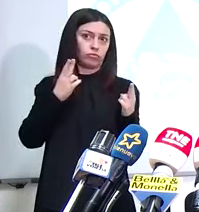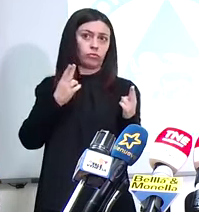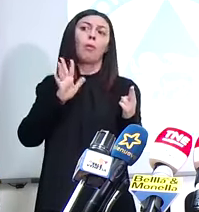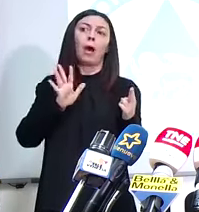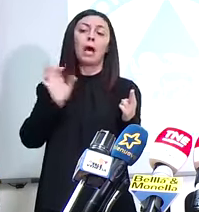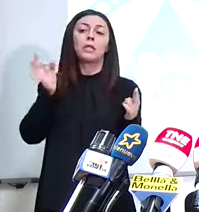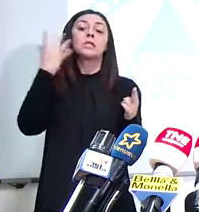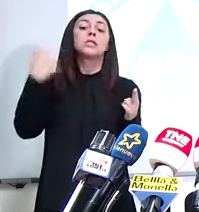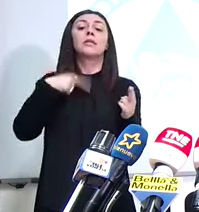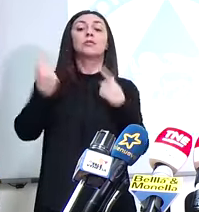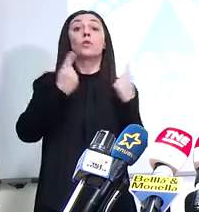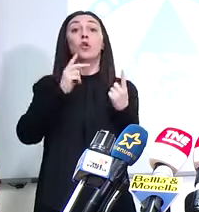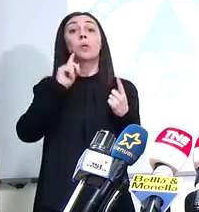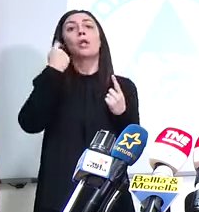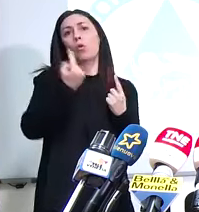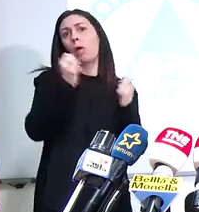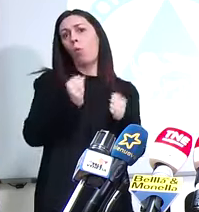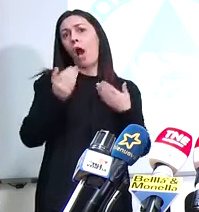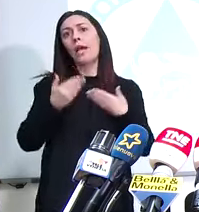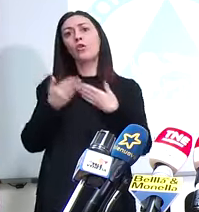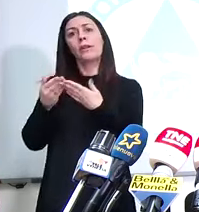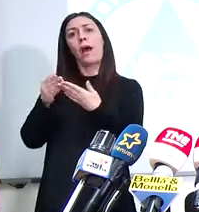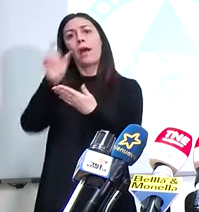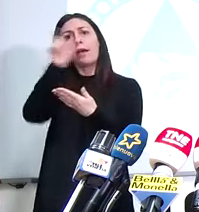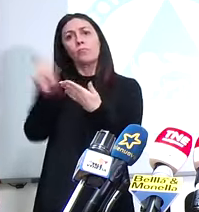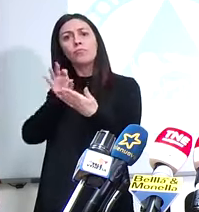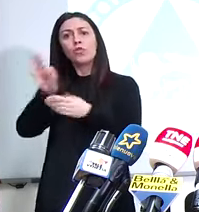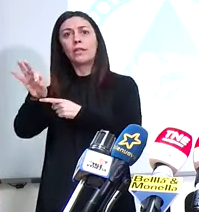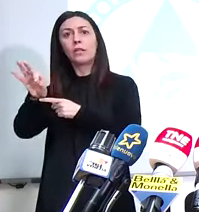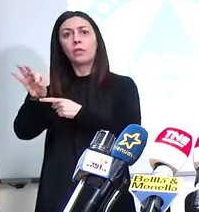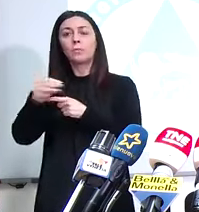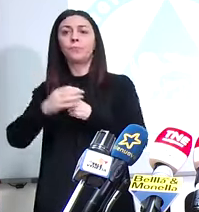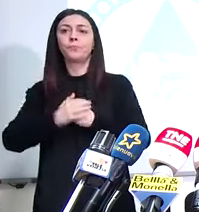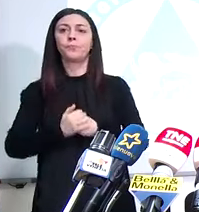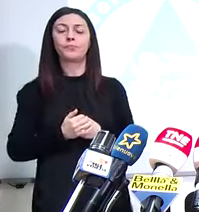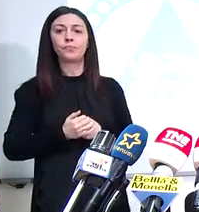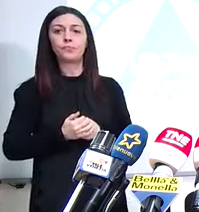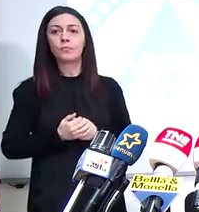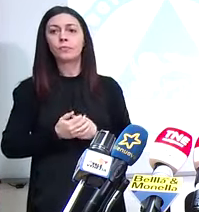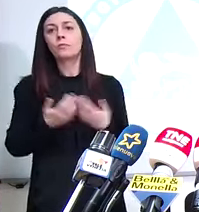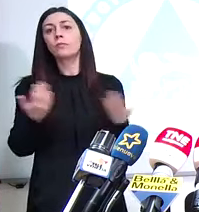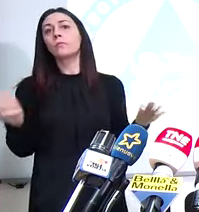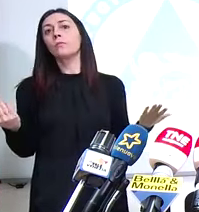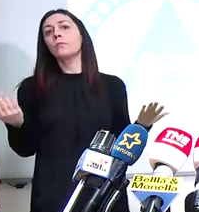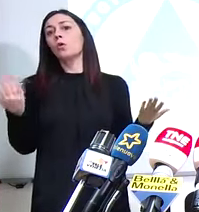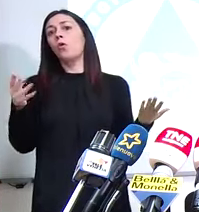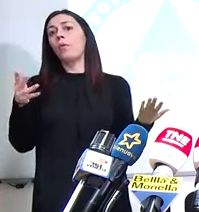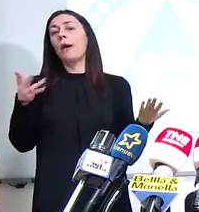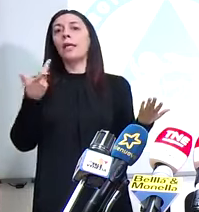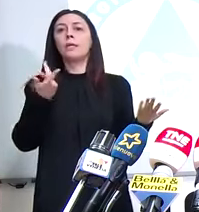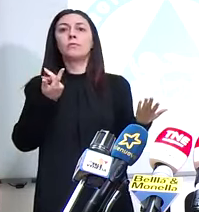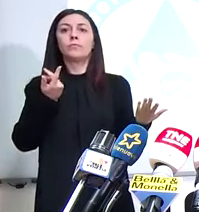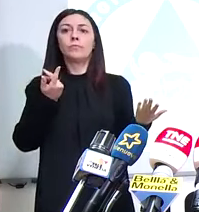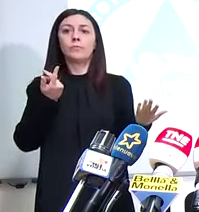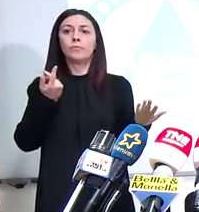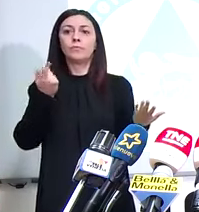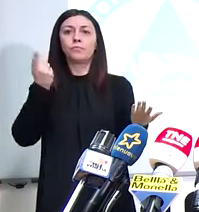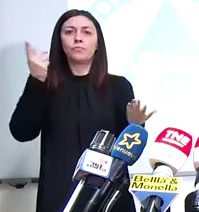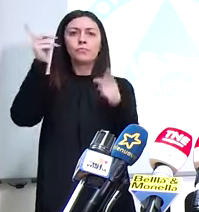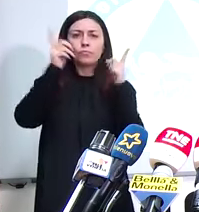la partita delle varianti non è irrilevante ormai ed è assodato che la preoccupazione e